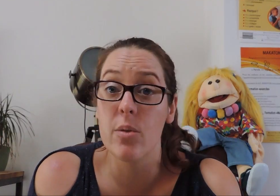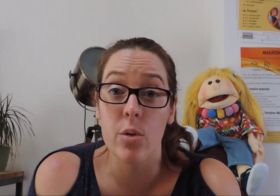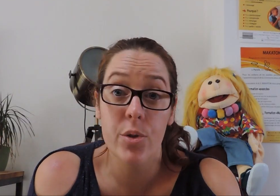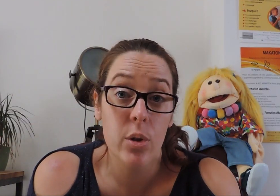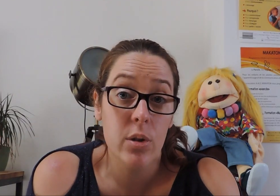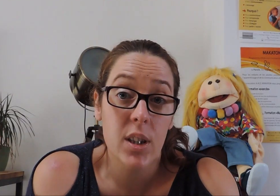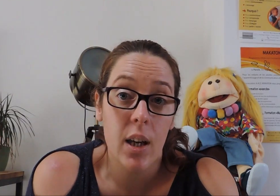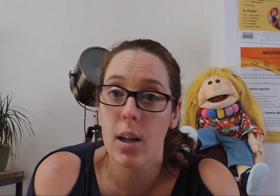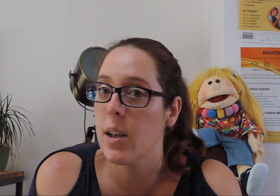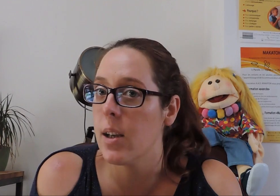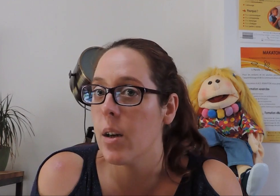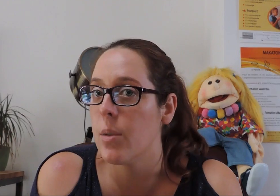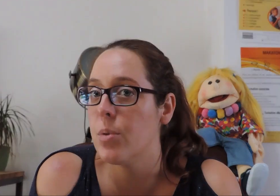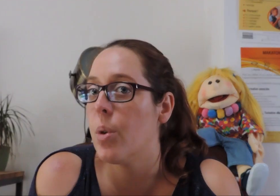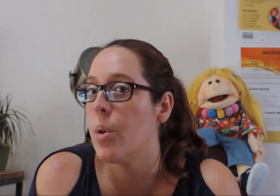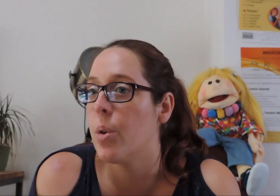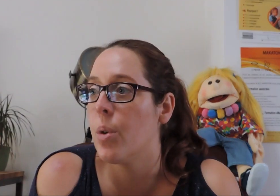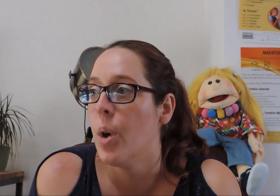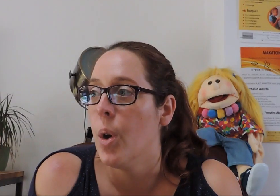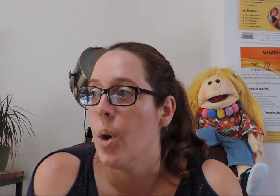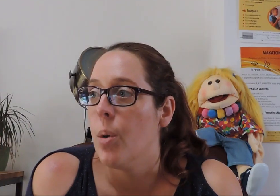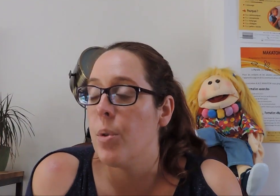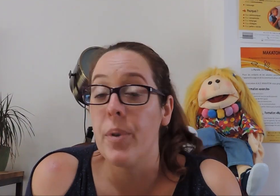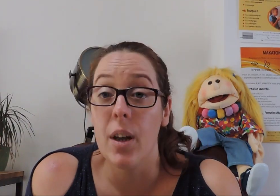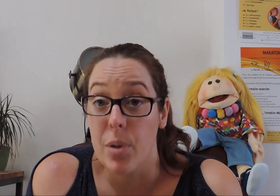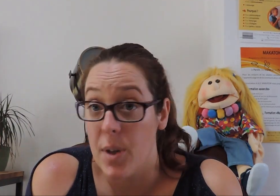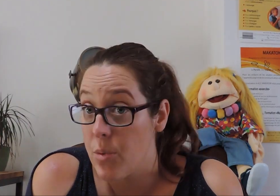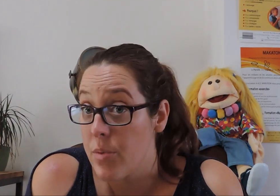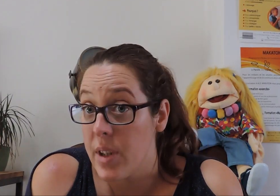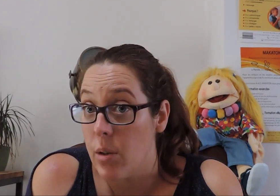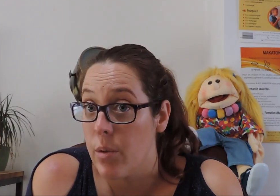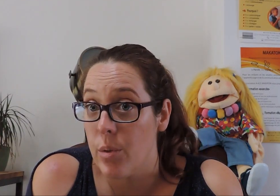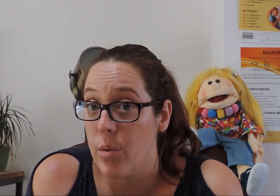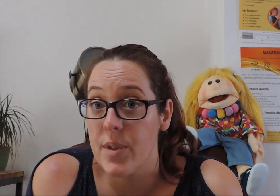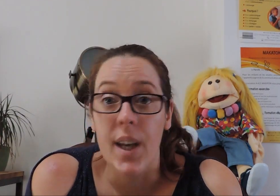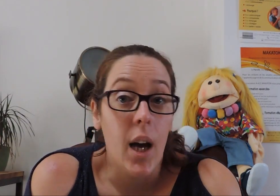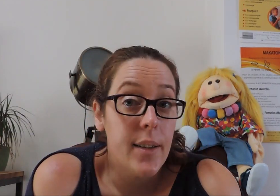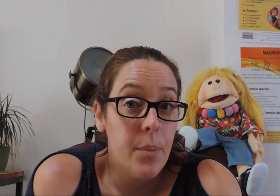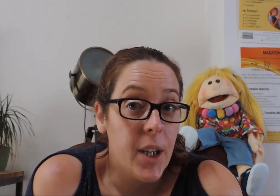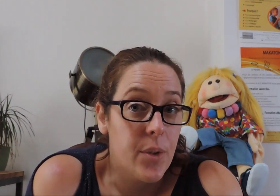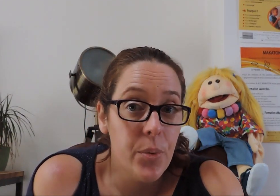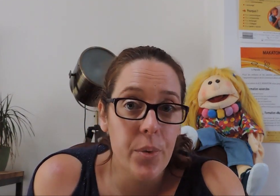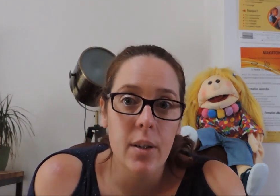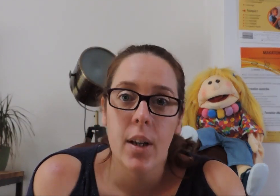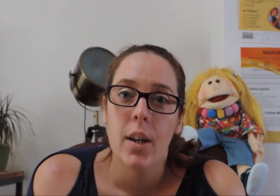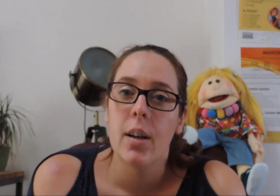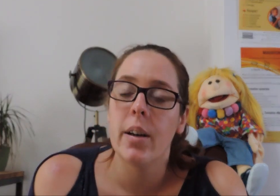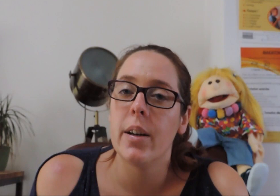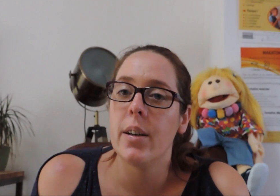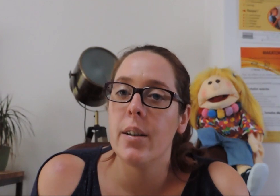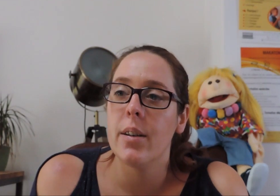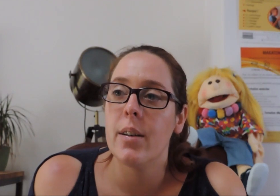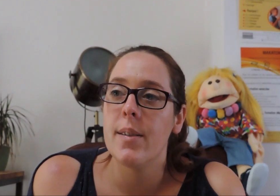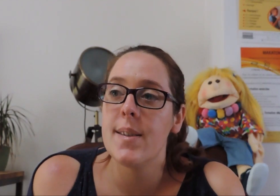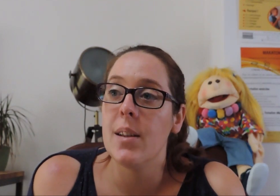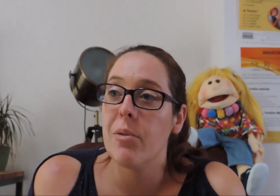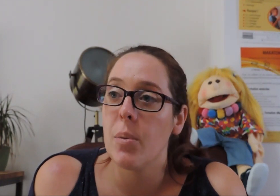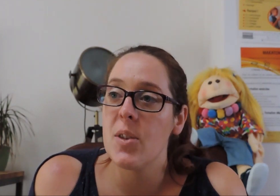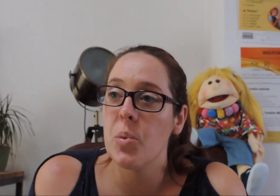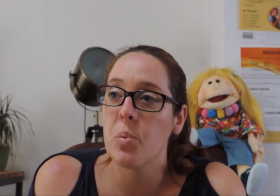y qu'un seul centre qui a gré pour euh pour faire la formation c'est le c'est le'est le des makaton hein euh c'est des formations